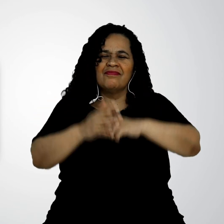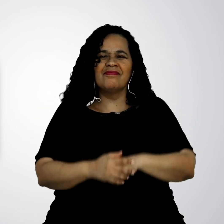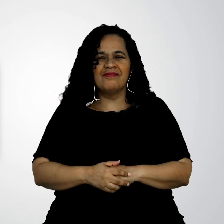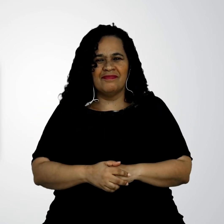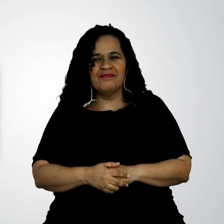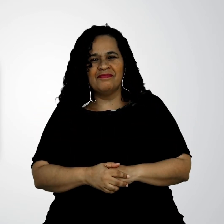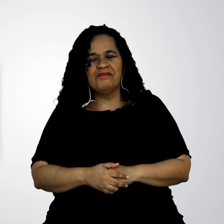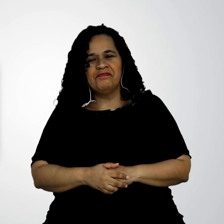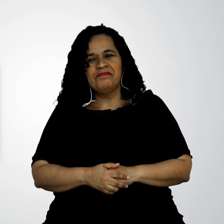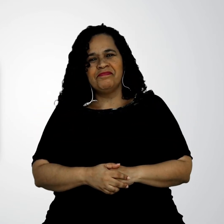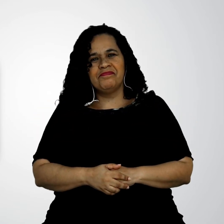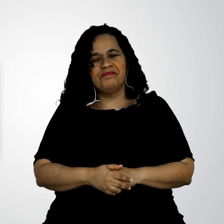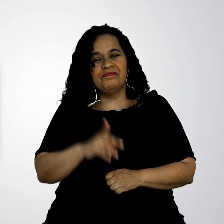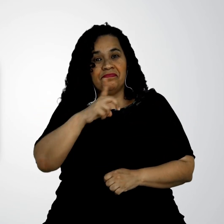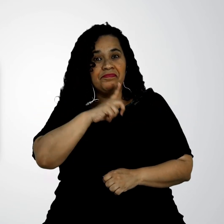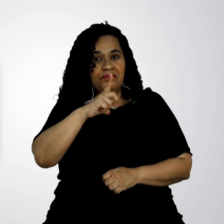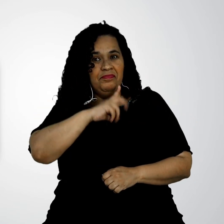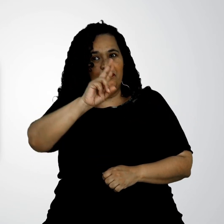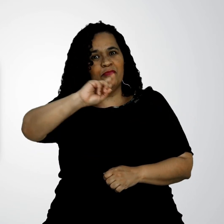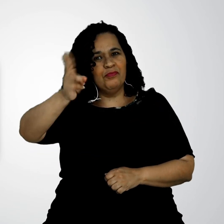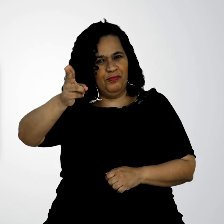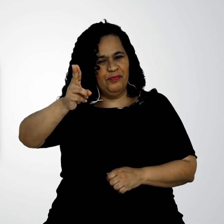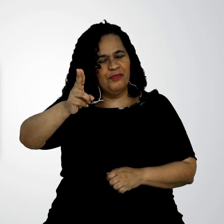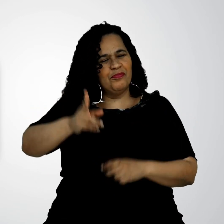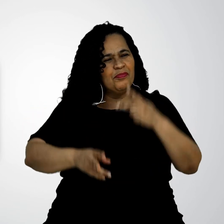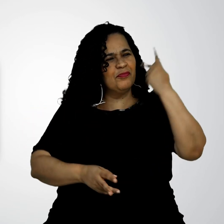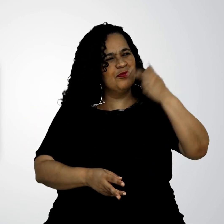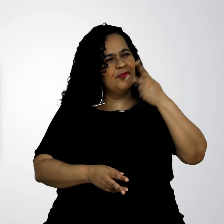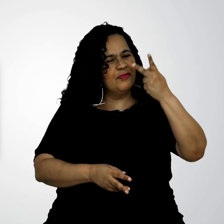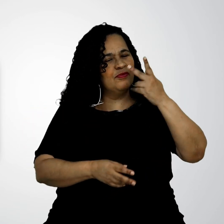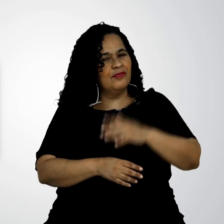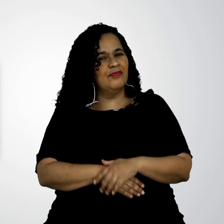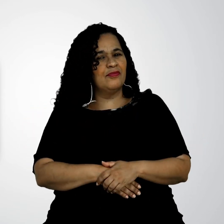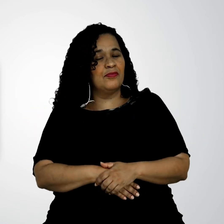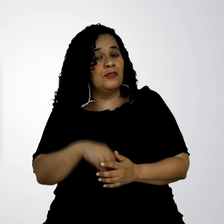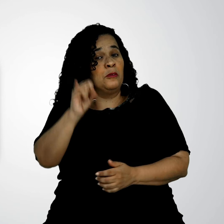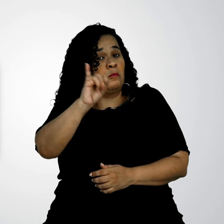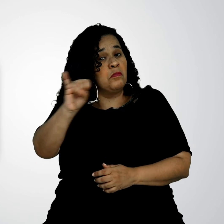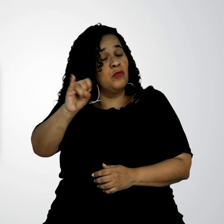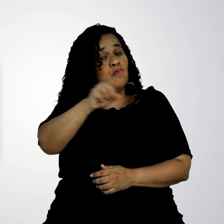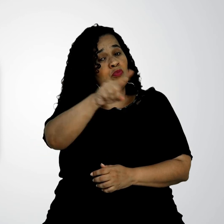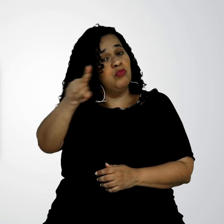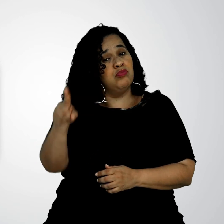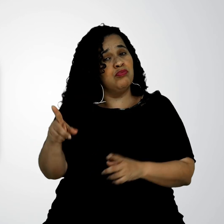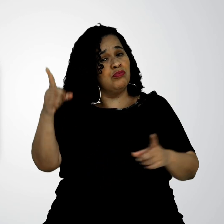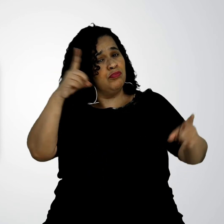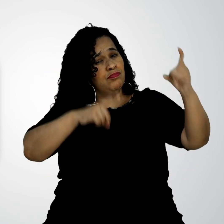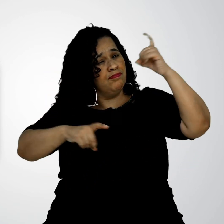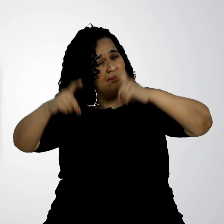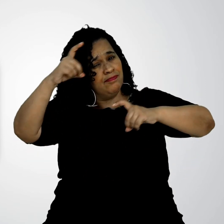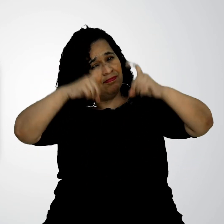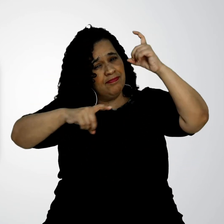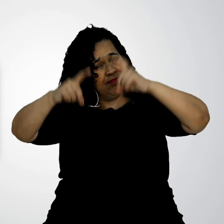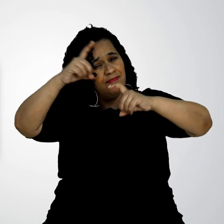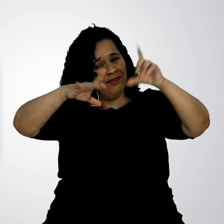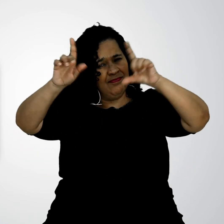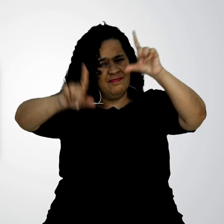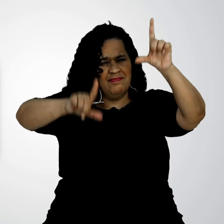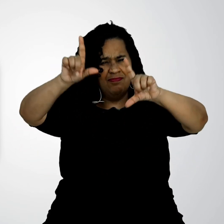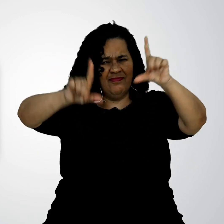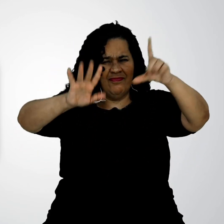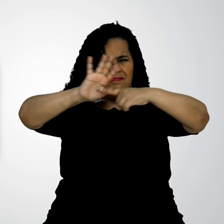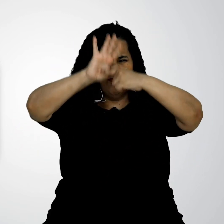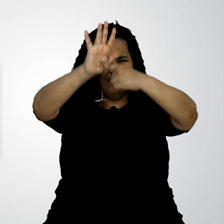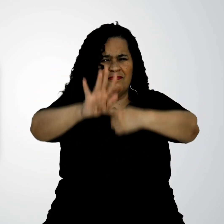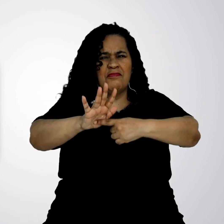da tal, né? Falava o nome da... Aí ele diz assim, se você está tão preocupado com os desenhos que passam na televisão